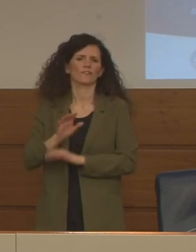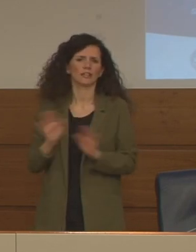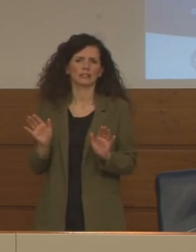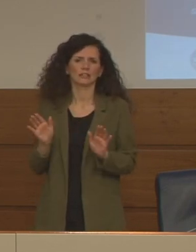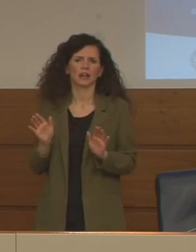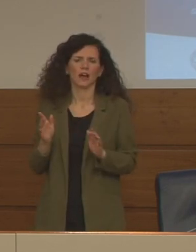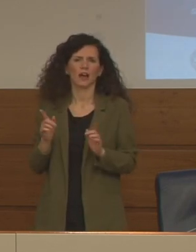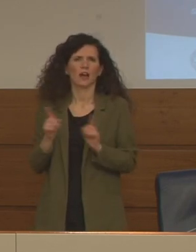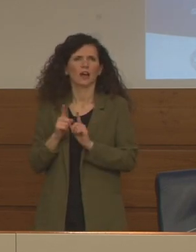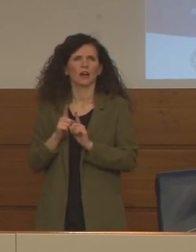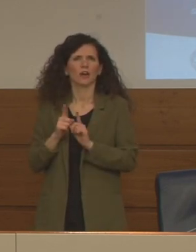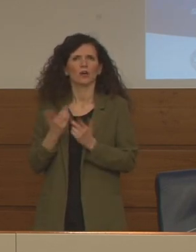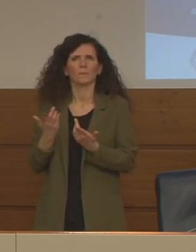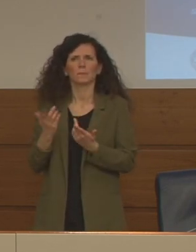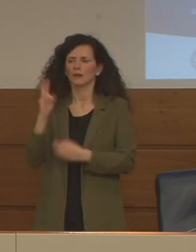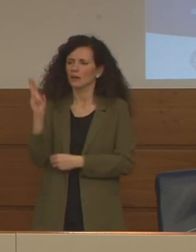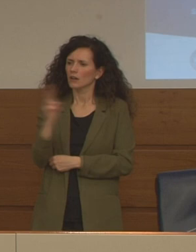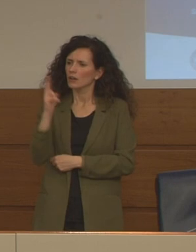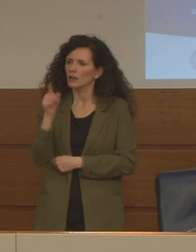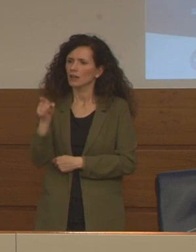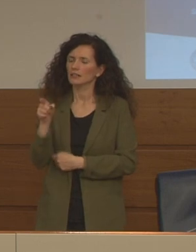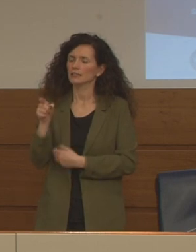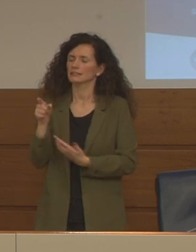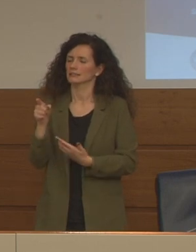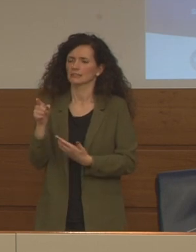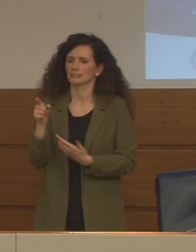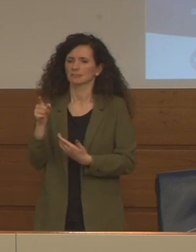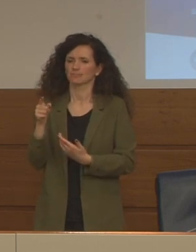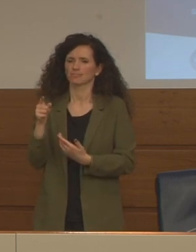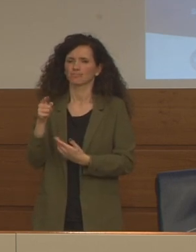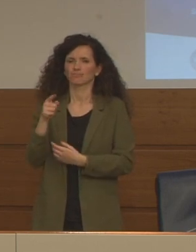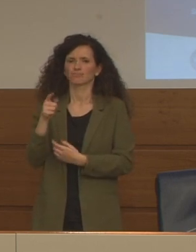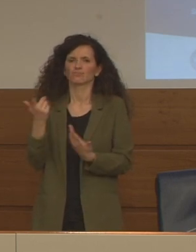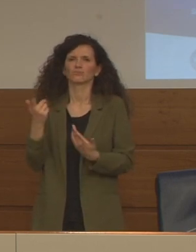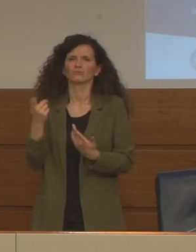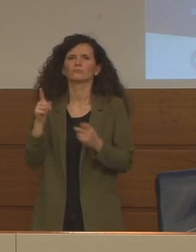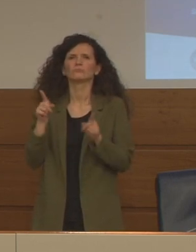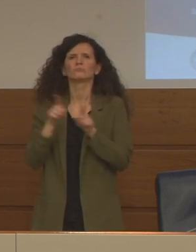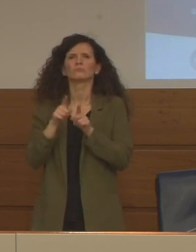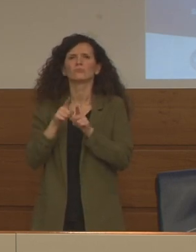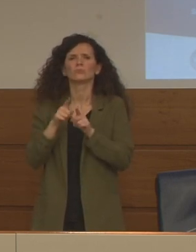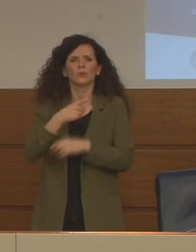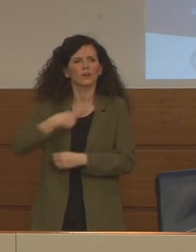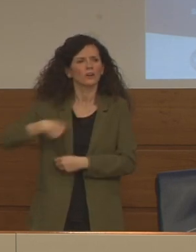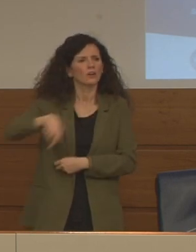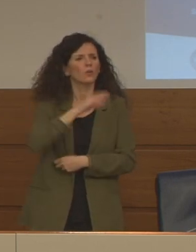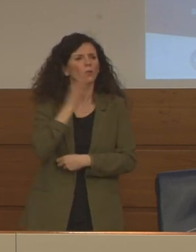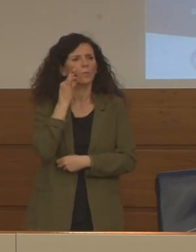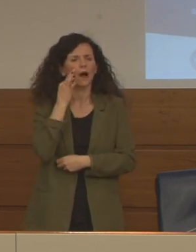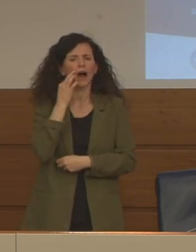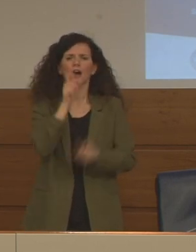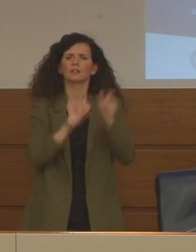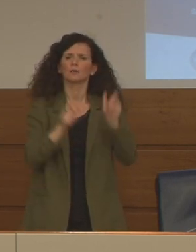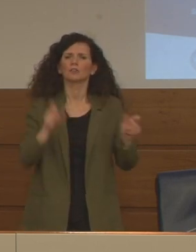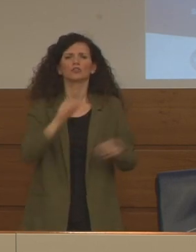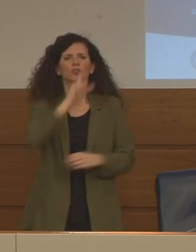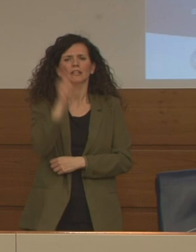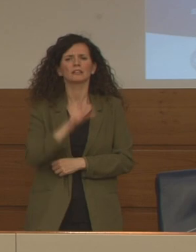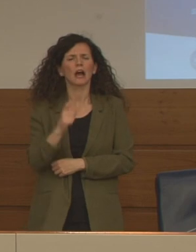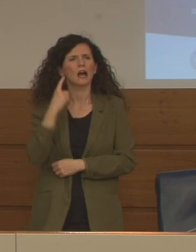morte è una sconfitta dal punto di vista ma è una sconfitta per l'intera nostra umanità che cerca ovviamente di